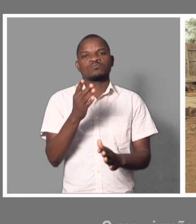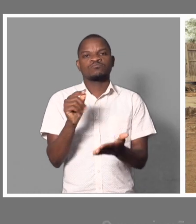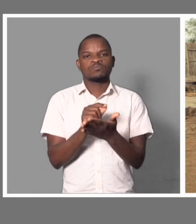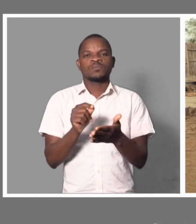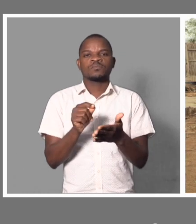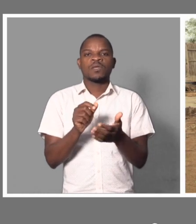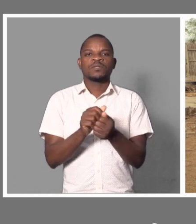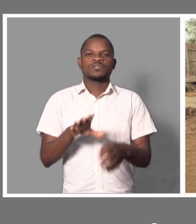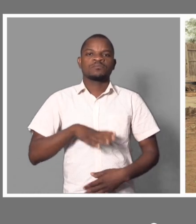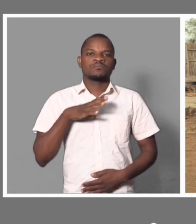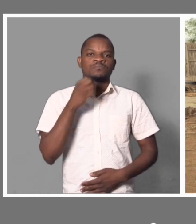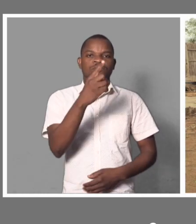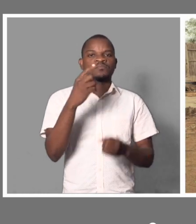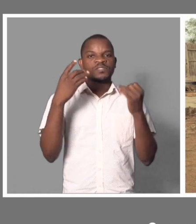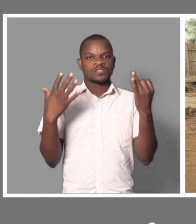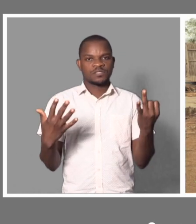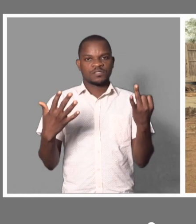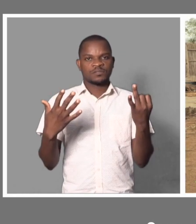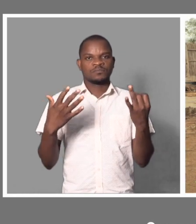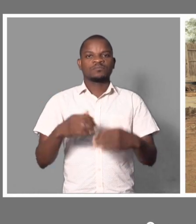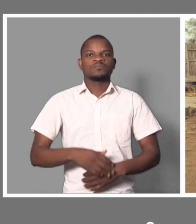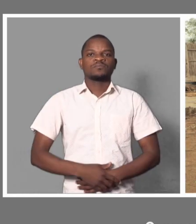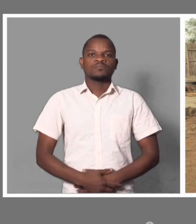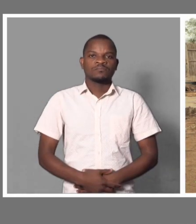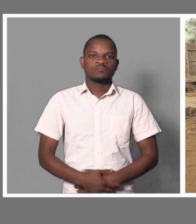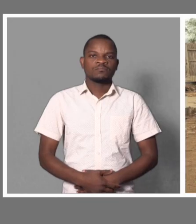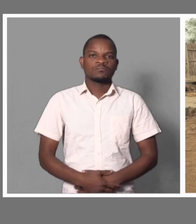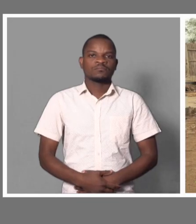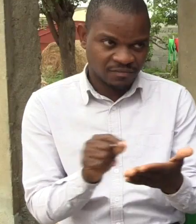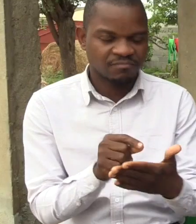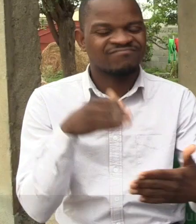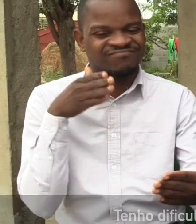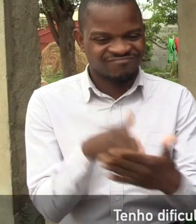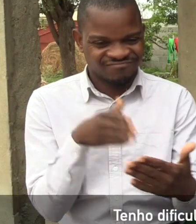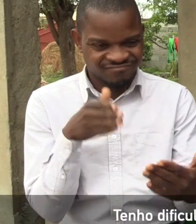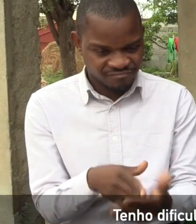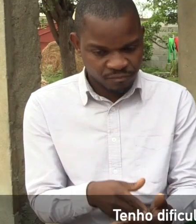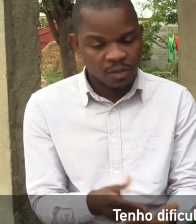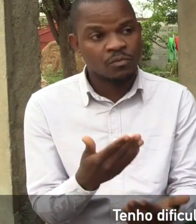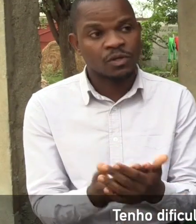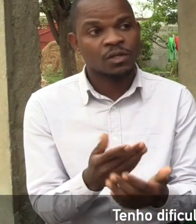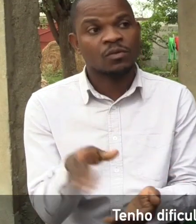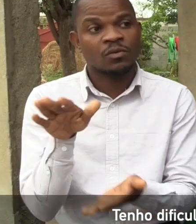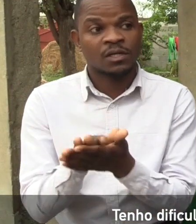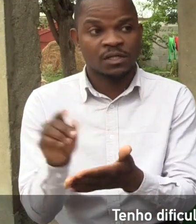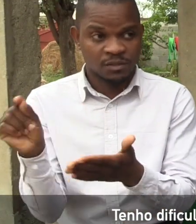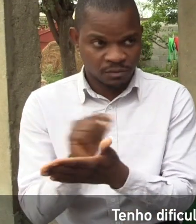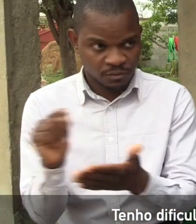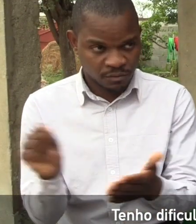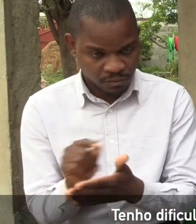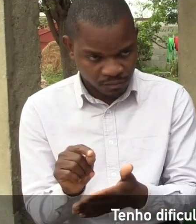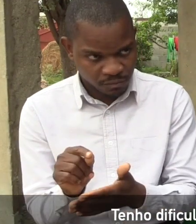era fácil. Já comecei a estudar quando já tinha 17 anos. Na escola, tenho